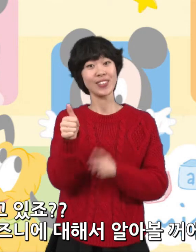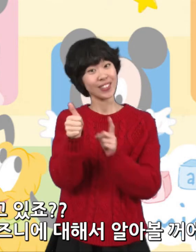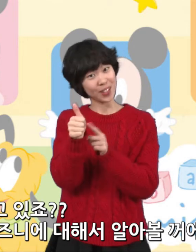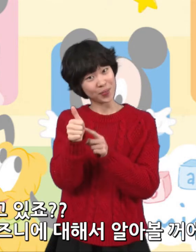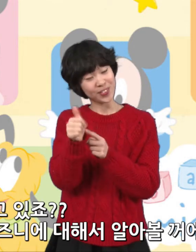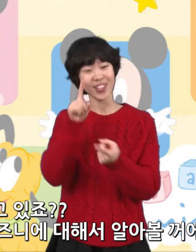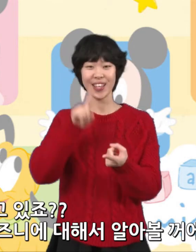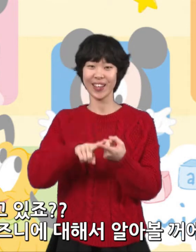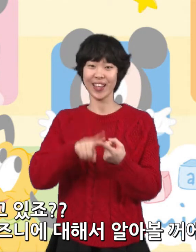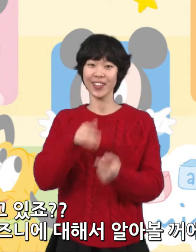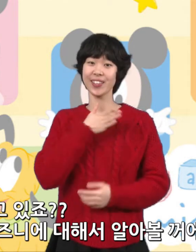봐요.